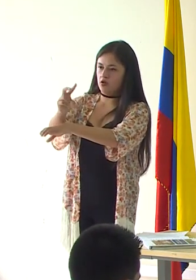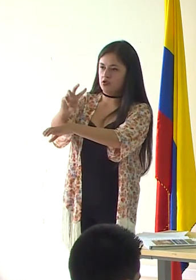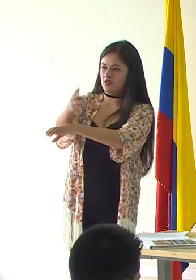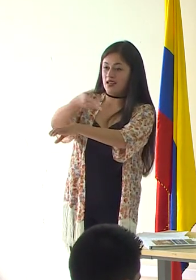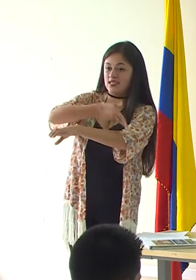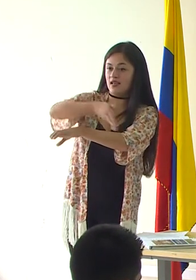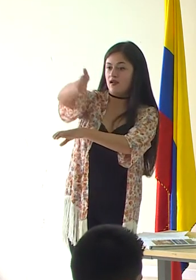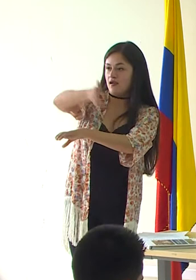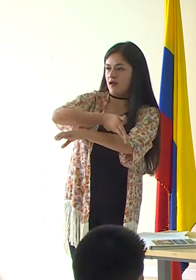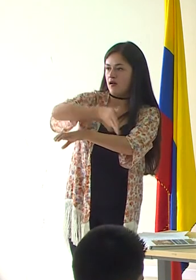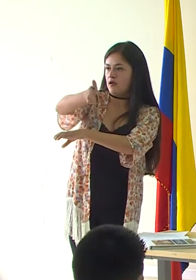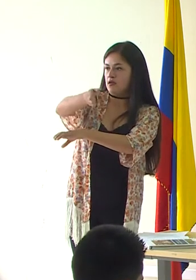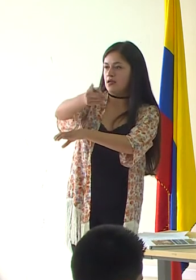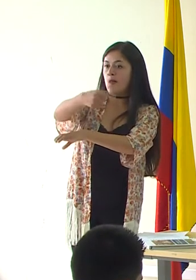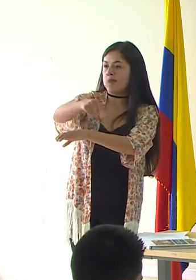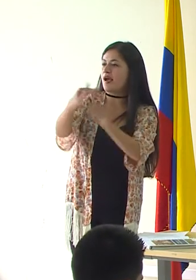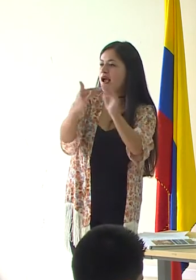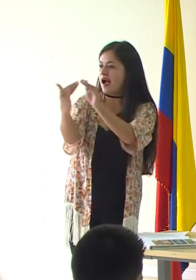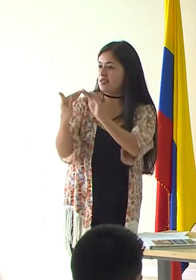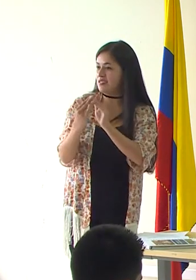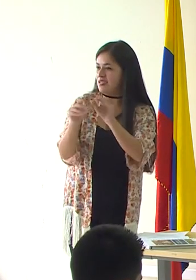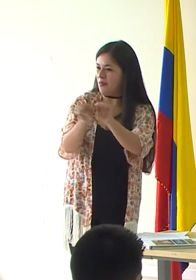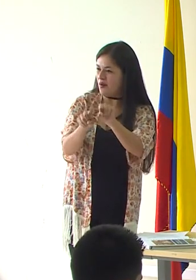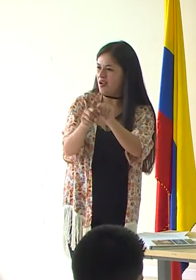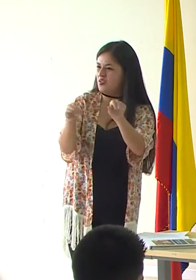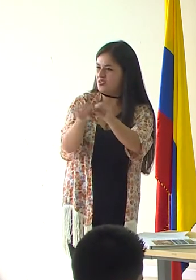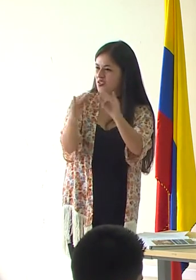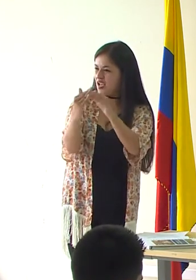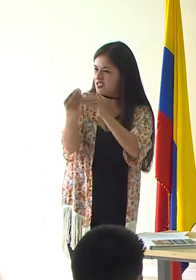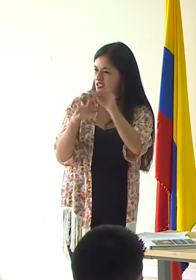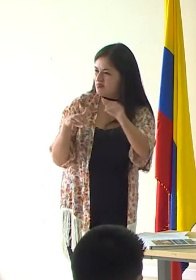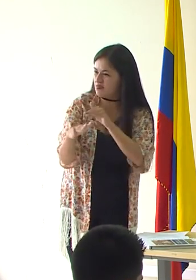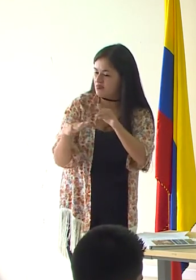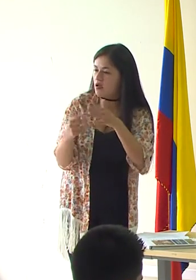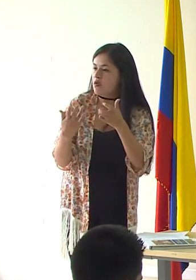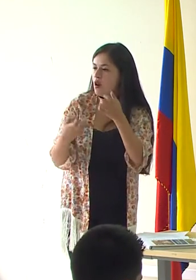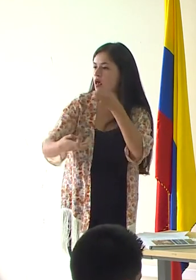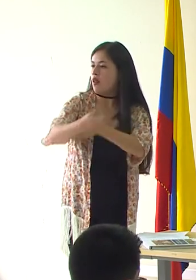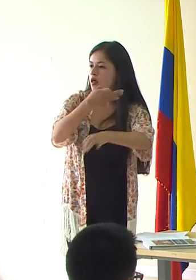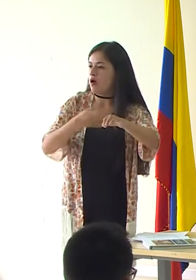mediados del siglo 20 y ahora resulta que quieren volver al centro